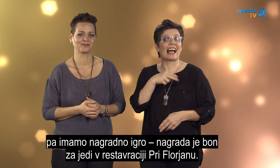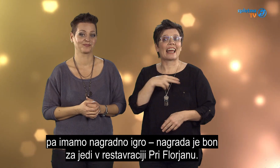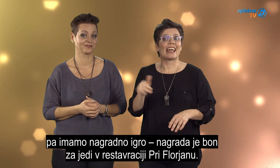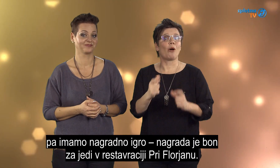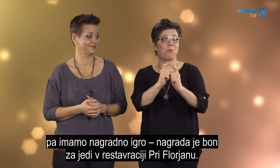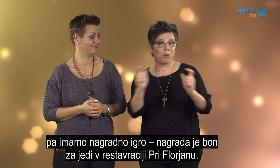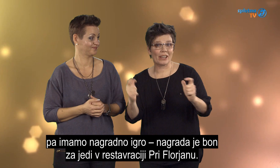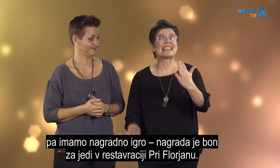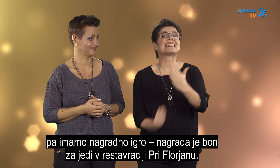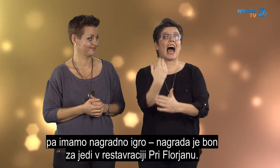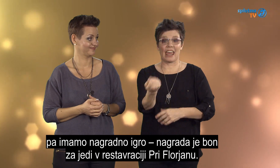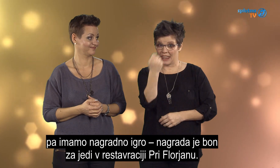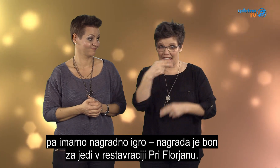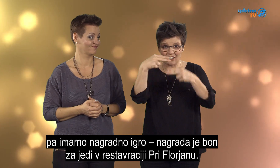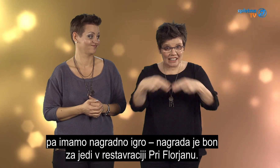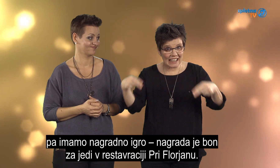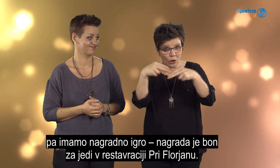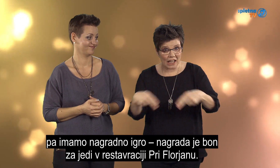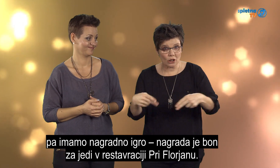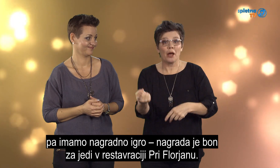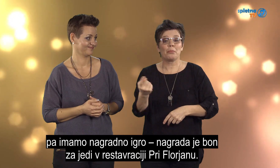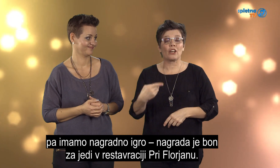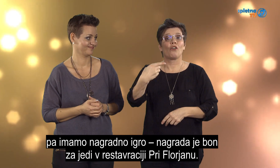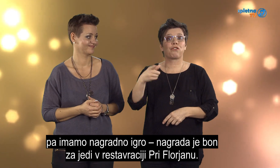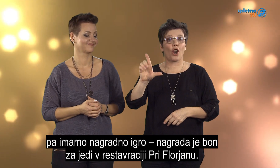Nagrada je bon za jedi v restavraciji pri Florijanu.